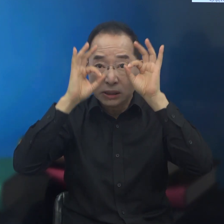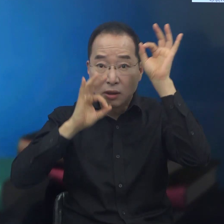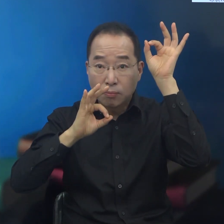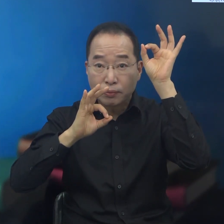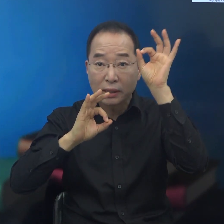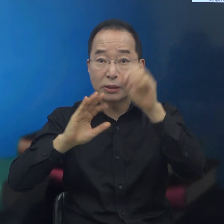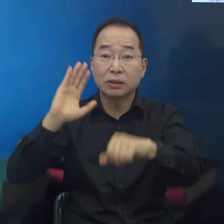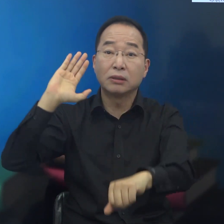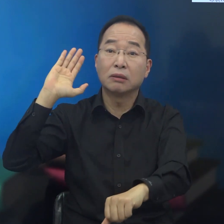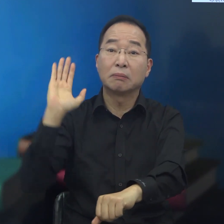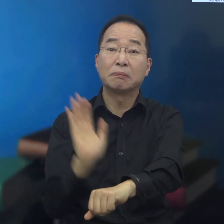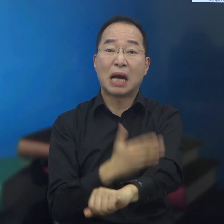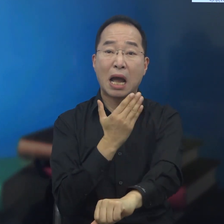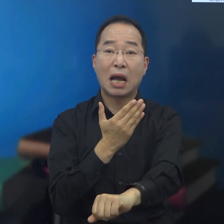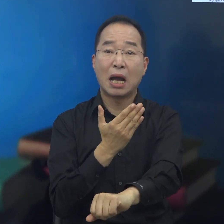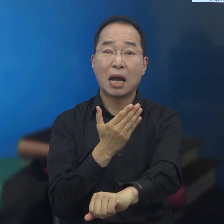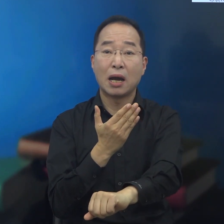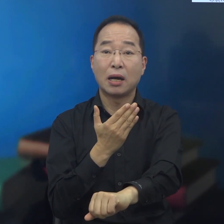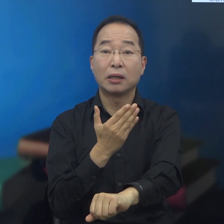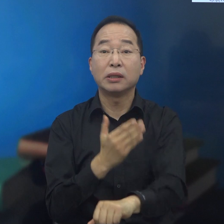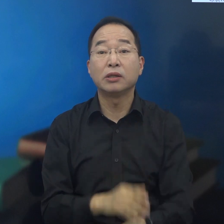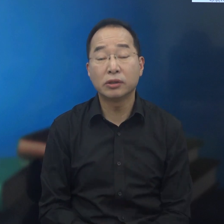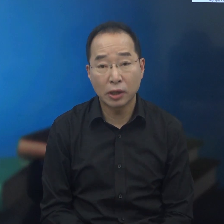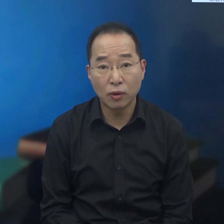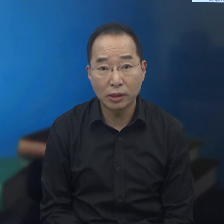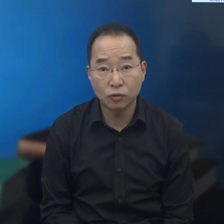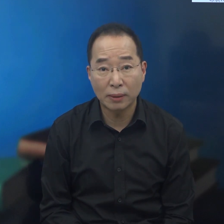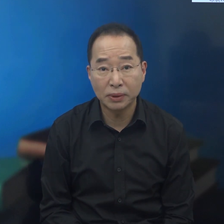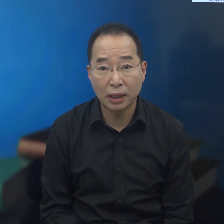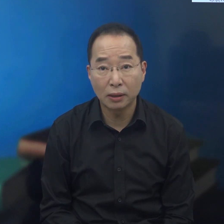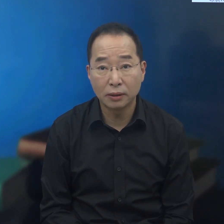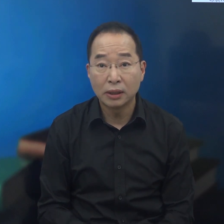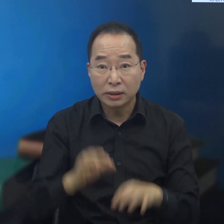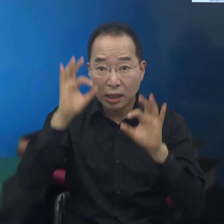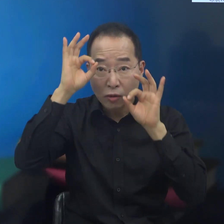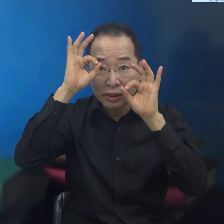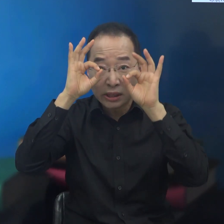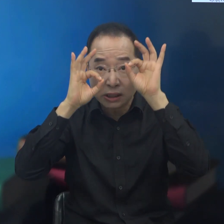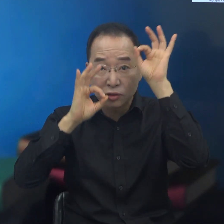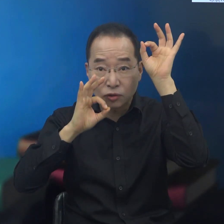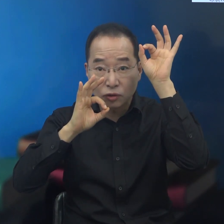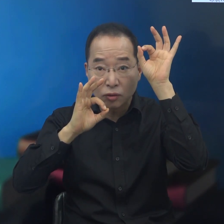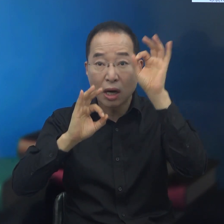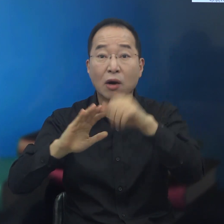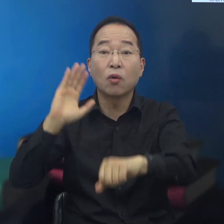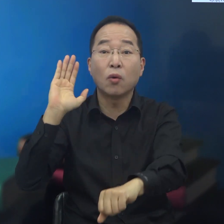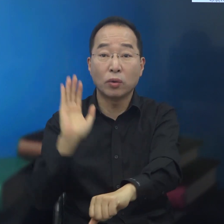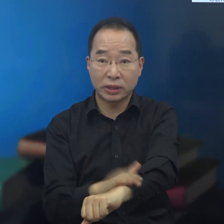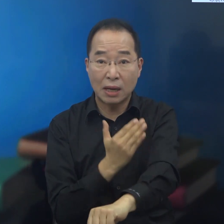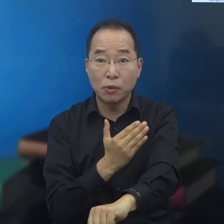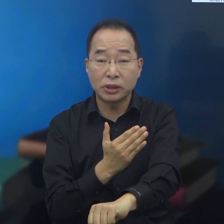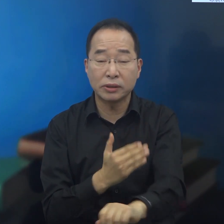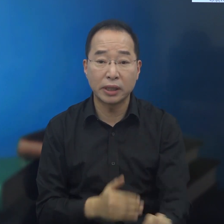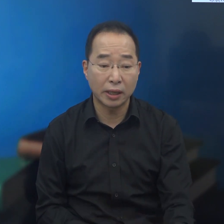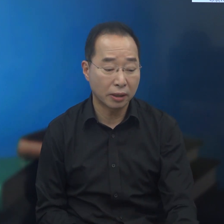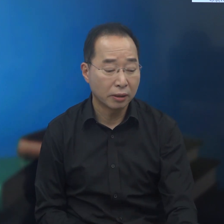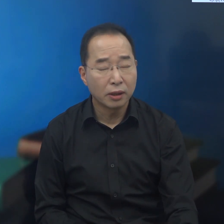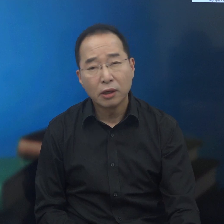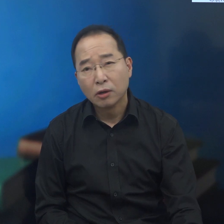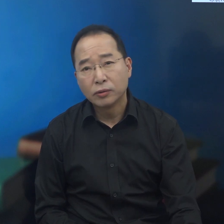이것 플러스 이걸 사용하기도 합니다. 자, 이건 실수하고 잘못인데, 우리가